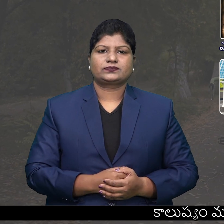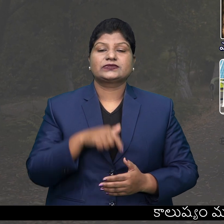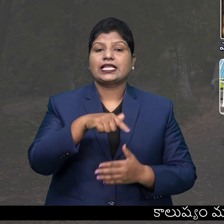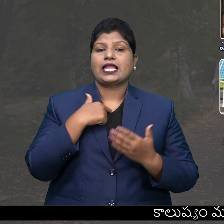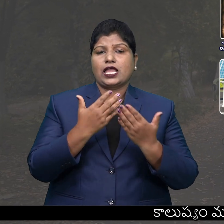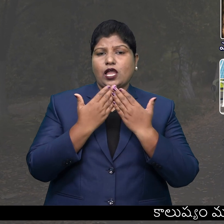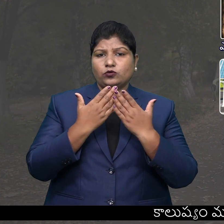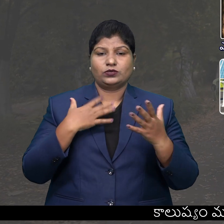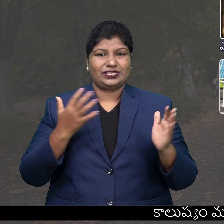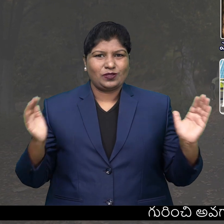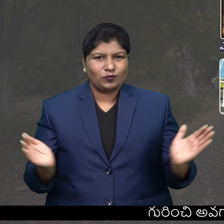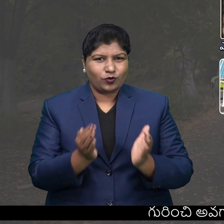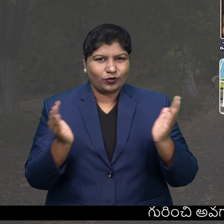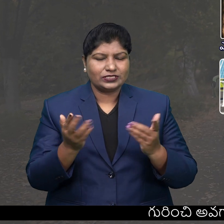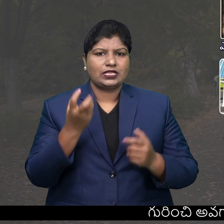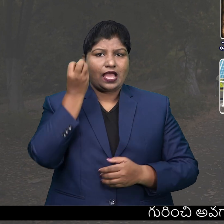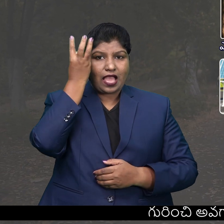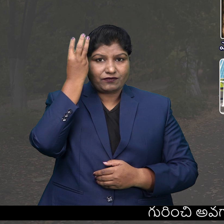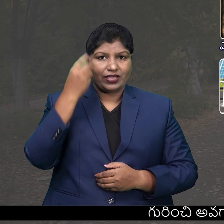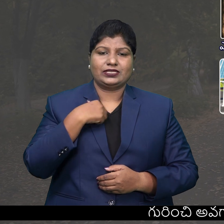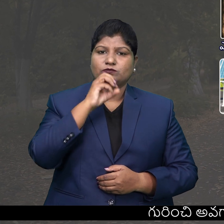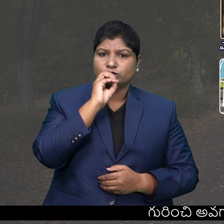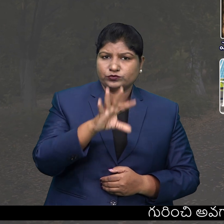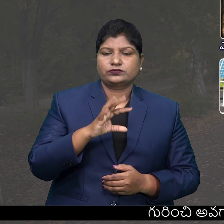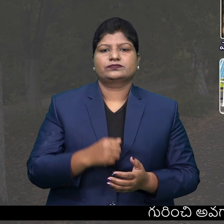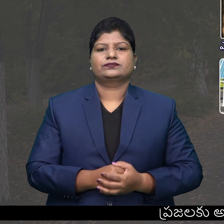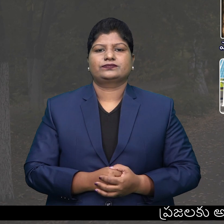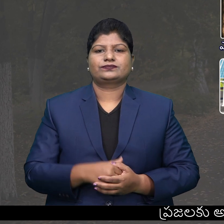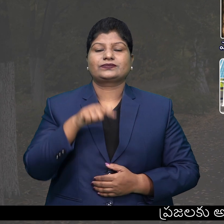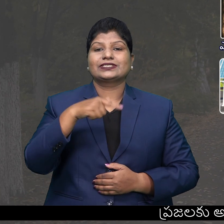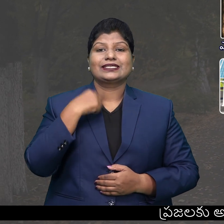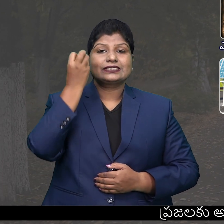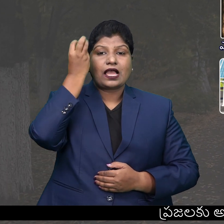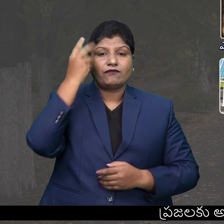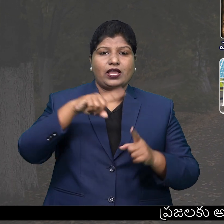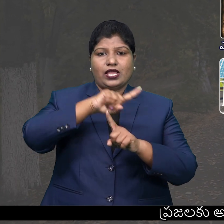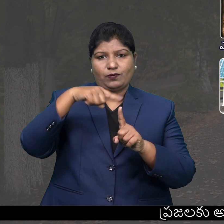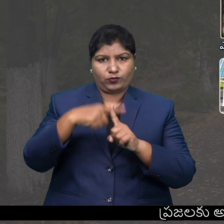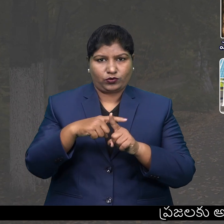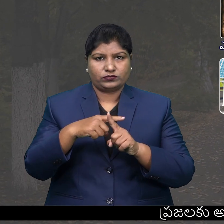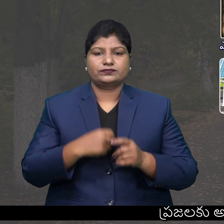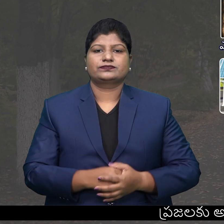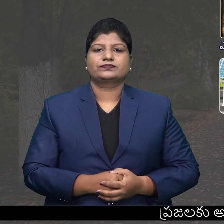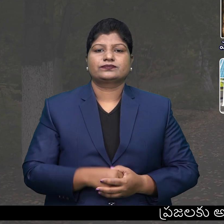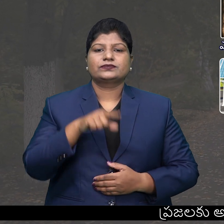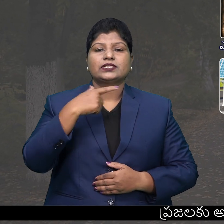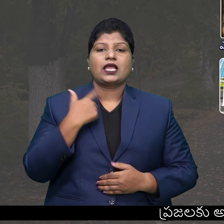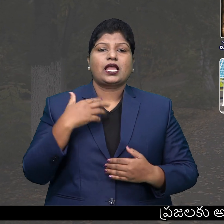కాలుష్యం మరియు నివారణ చర్యల గురించి అవగాహన తీసుకురావడానికి ప్రజలకు అవగాహన కల్పించడం.